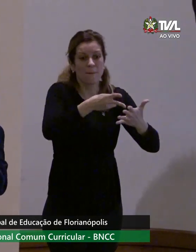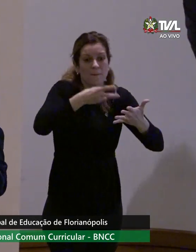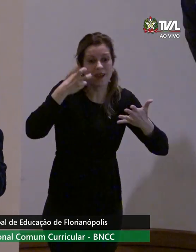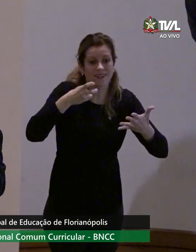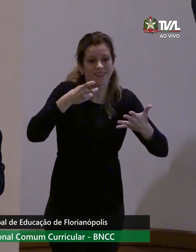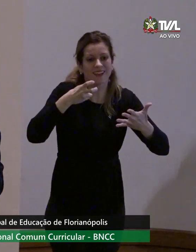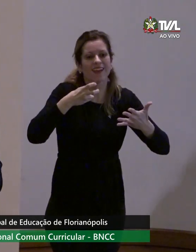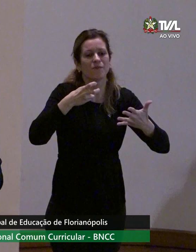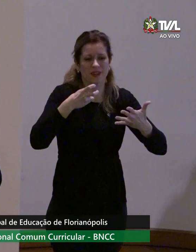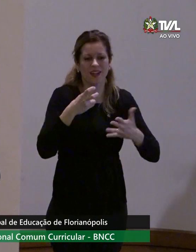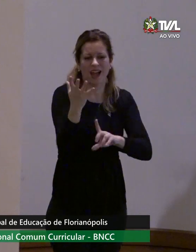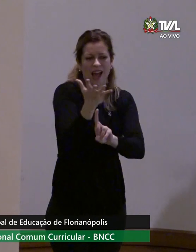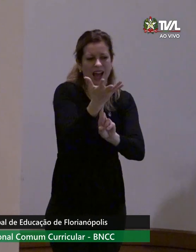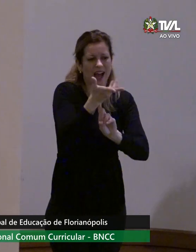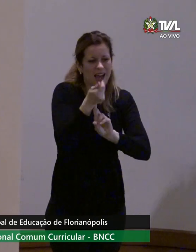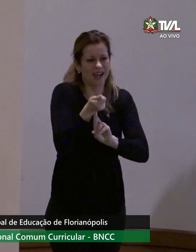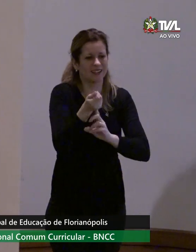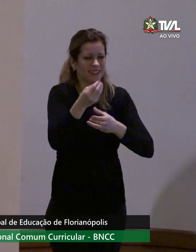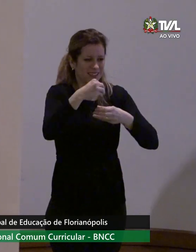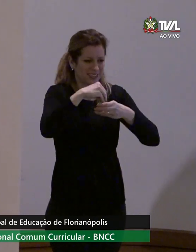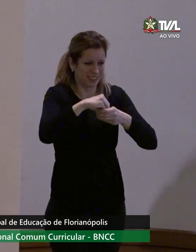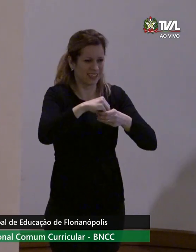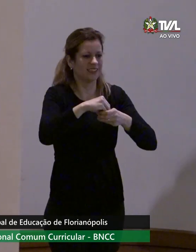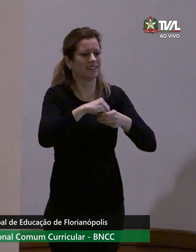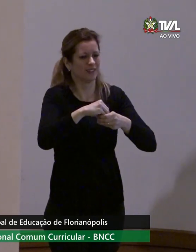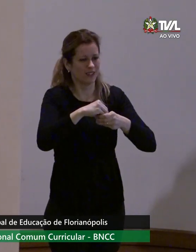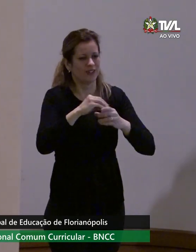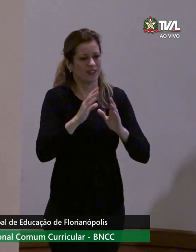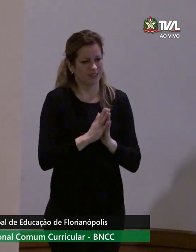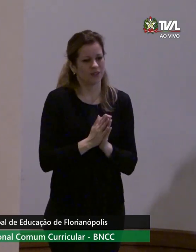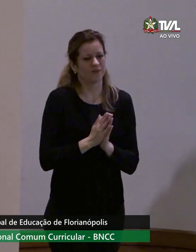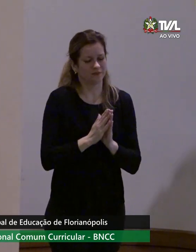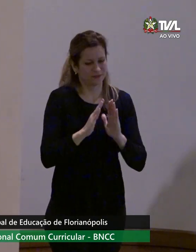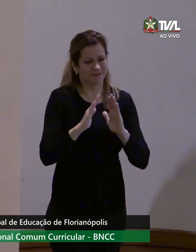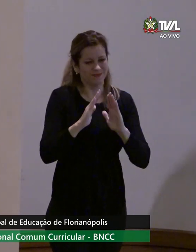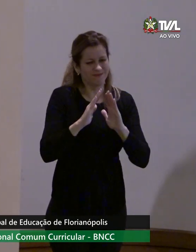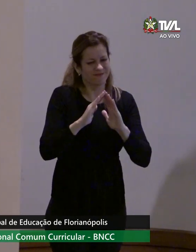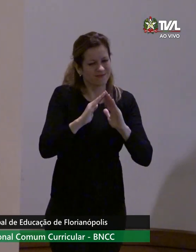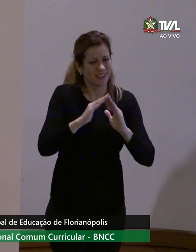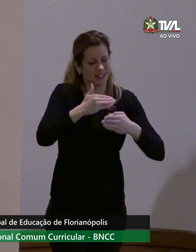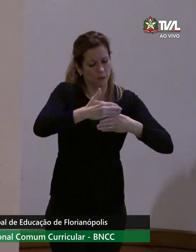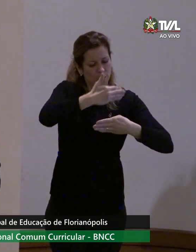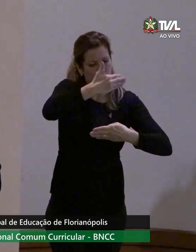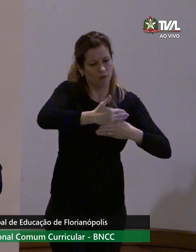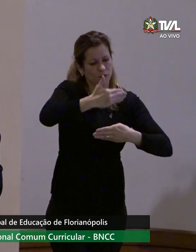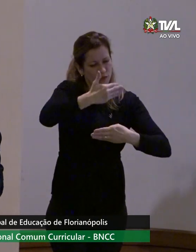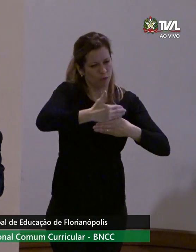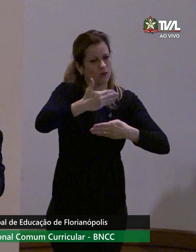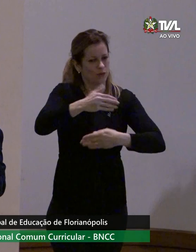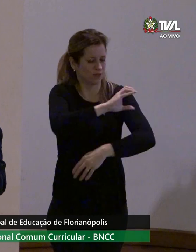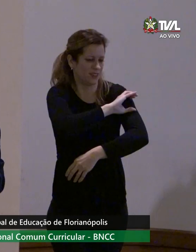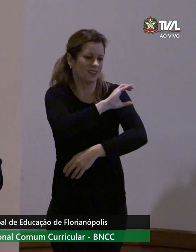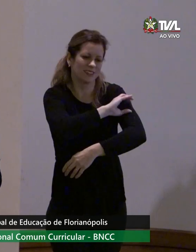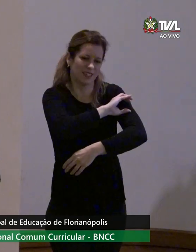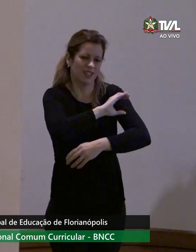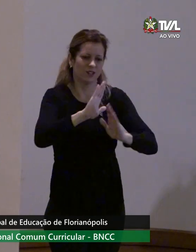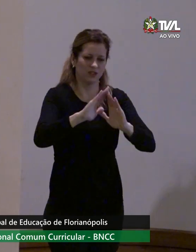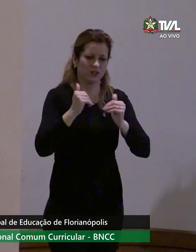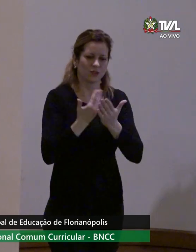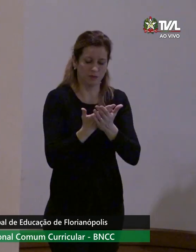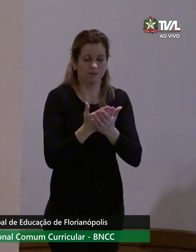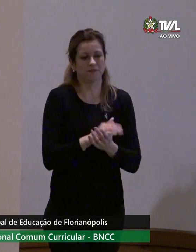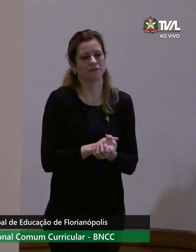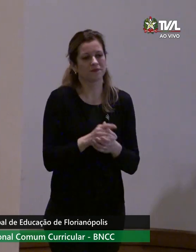como é que vocês fizeram isso na a gente fez uma licitação e criatividade e quem sabe uma ajuda do